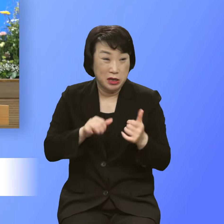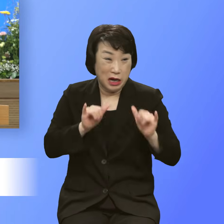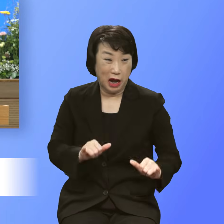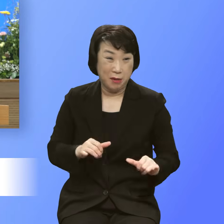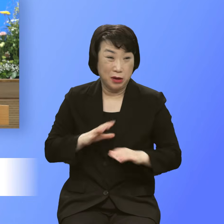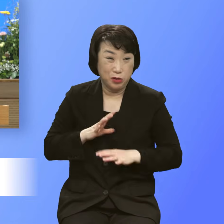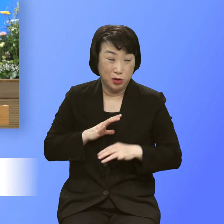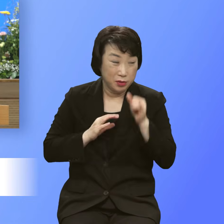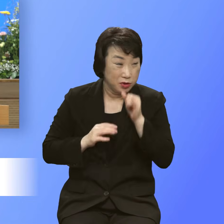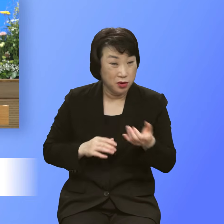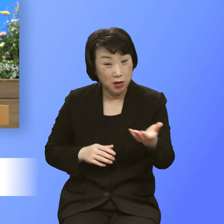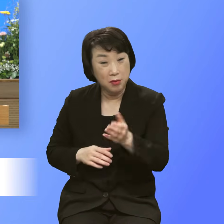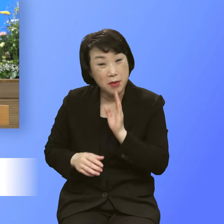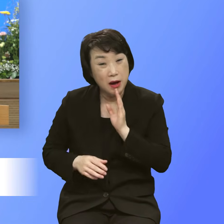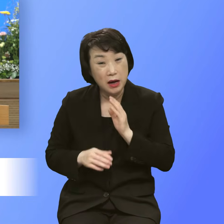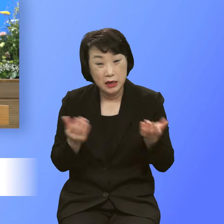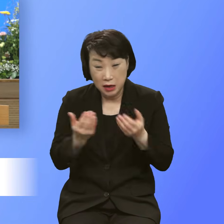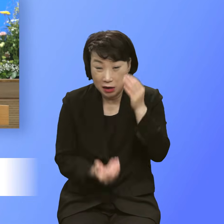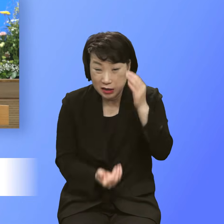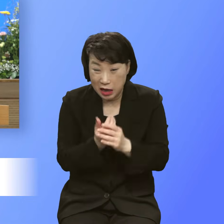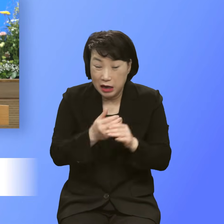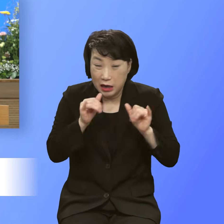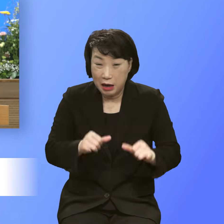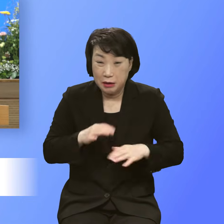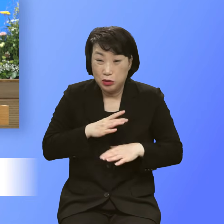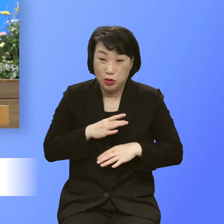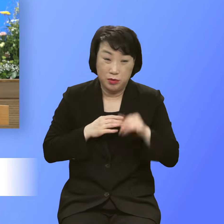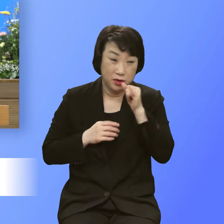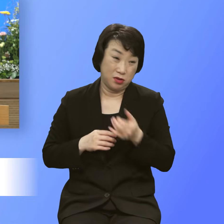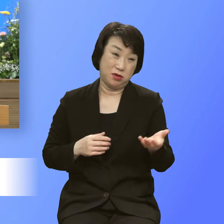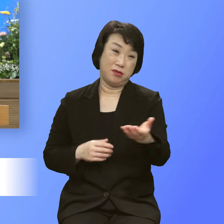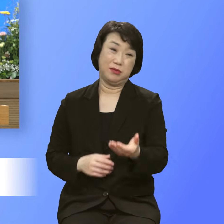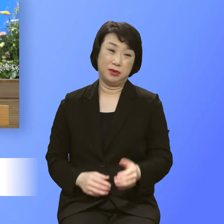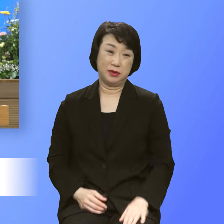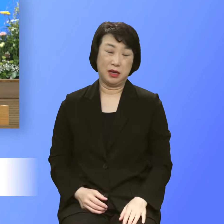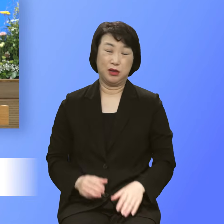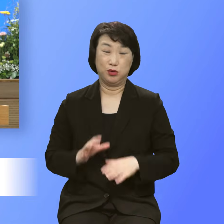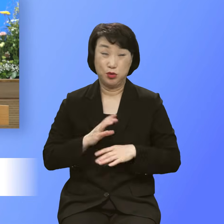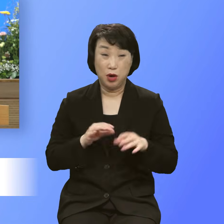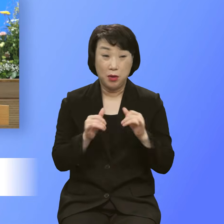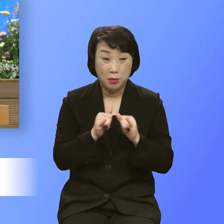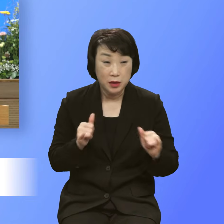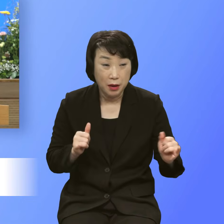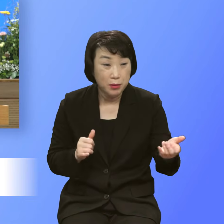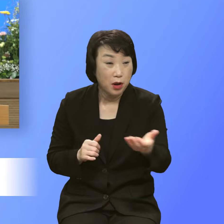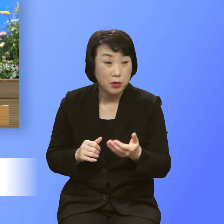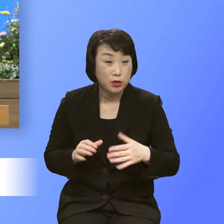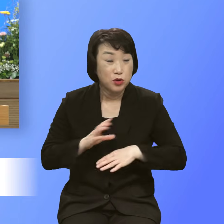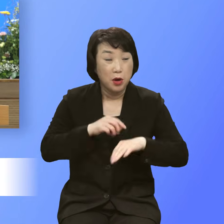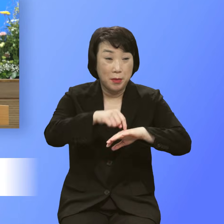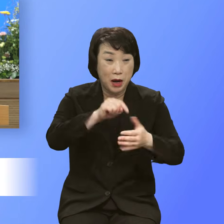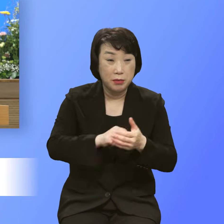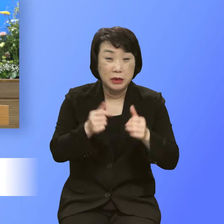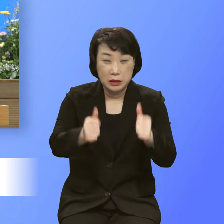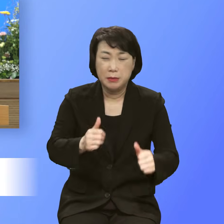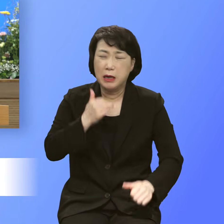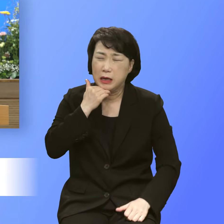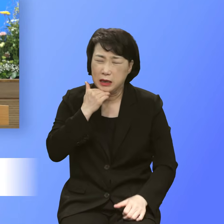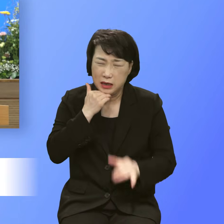두려워. 무슨 일일까 봐 두려워. 이게 두려운 마음으로